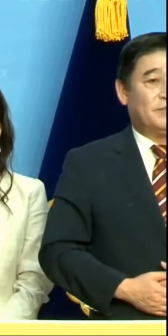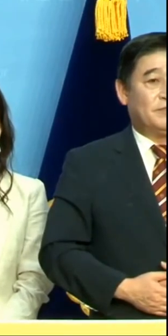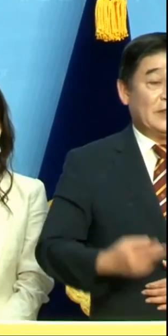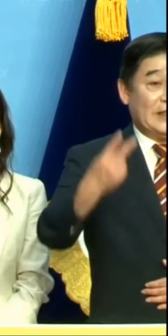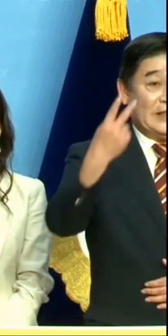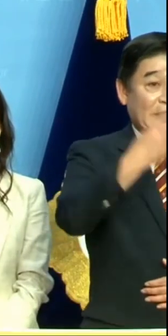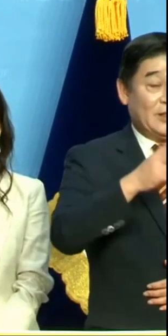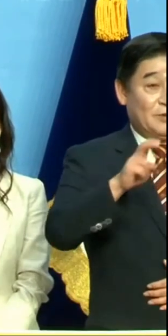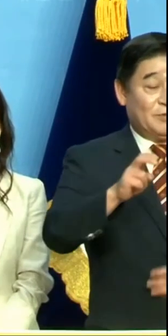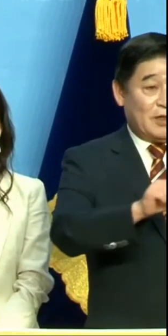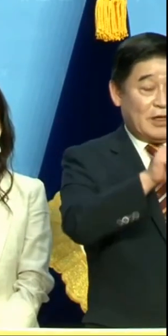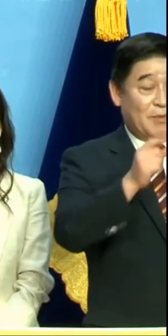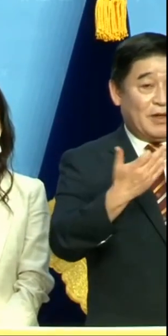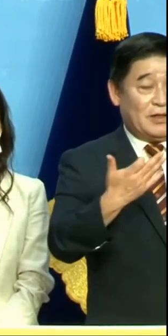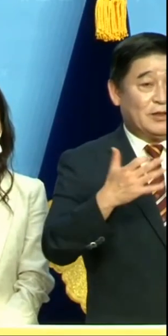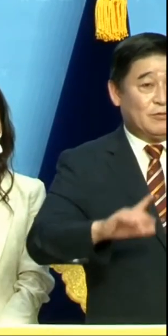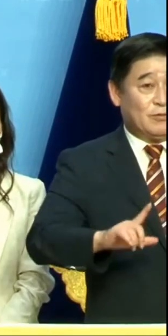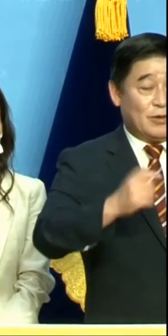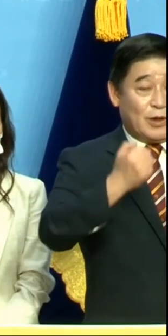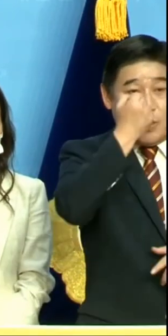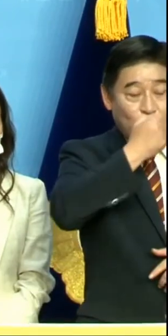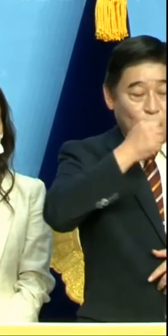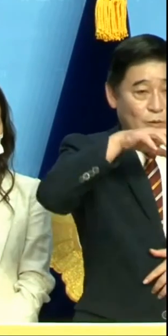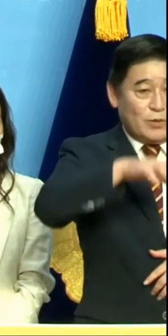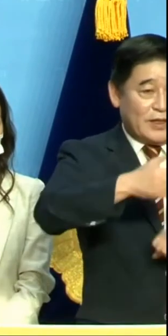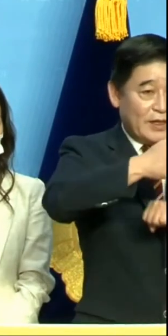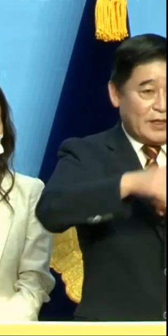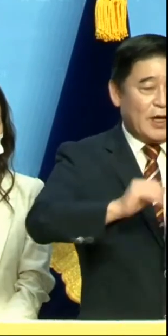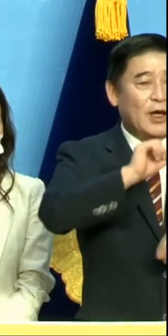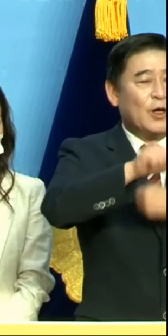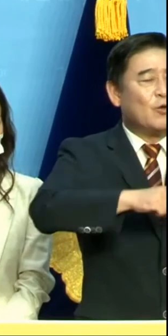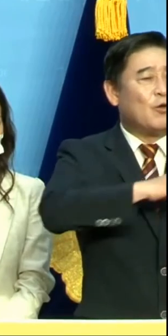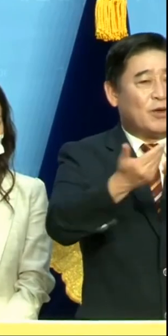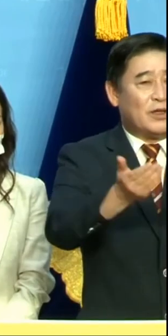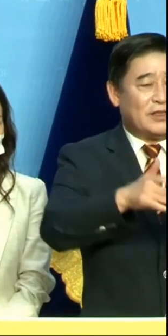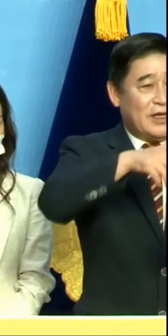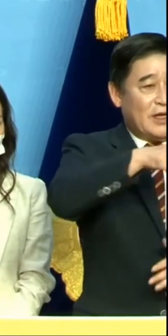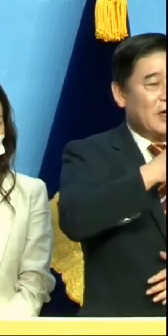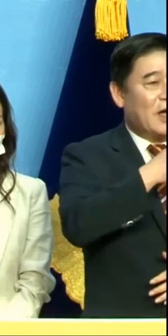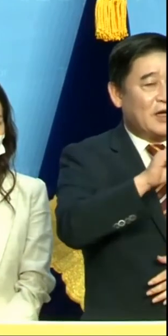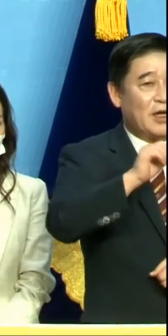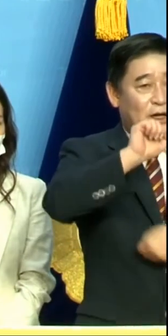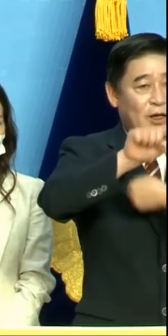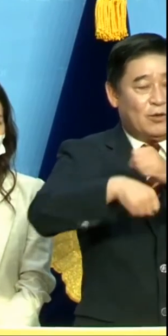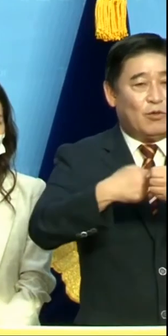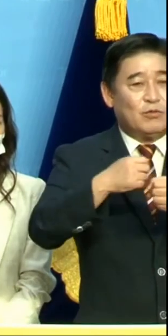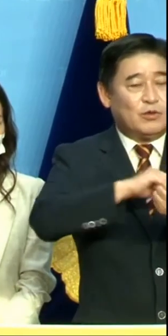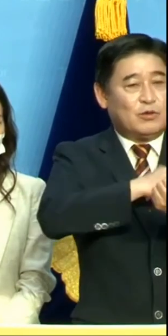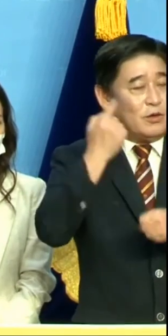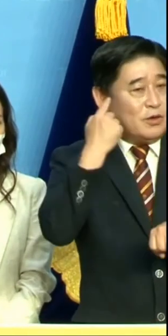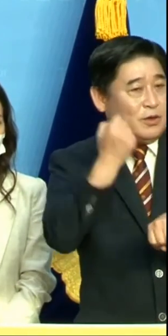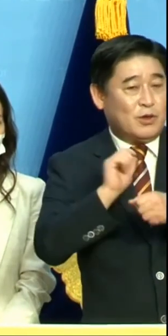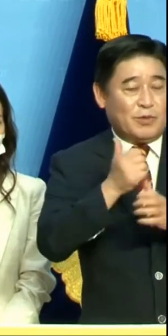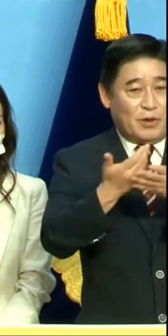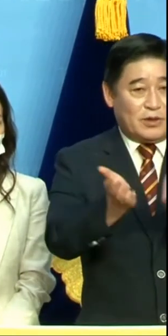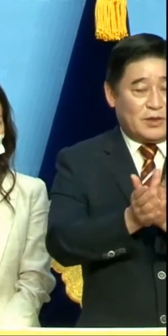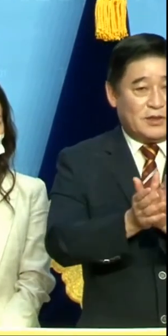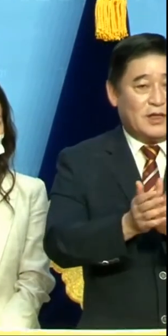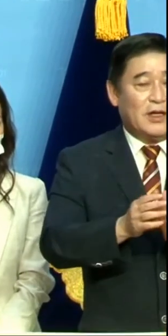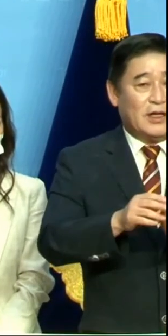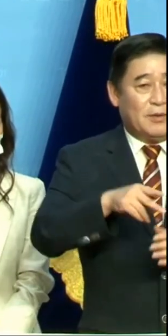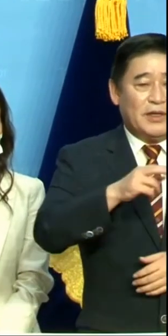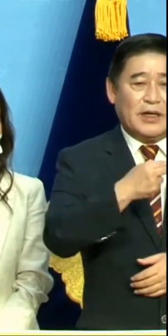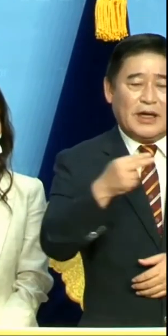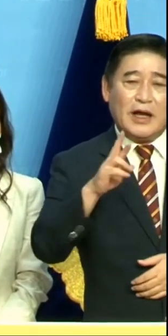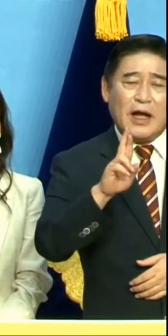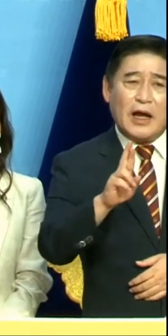2010년 8월 19일 0 보금자리 프로젝트 동물권 단체 카라 동물권 연구 변호사 단체 피해 날 붐